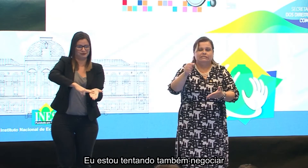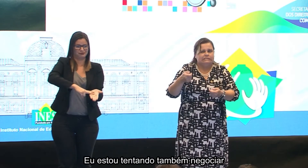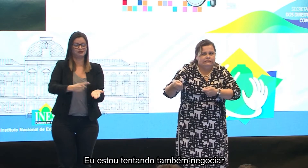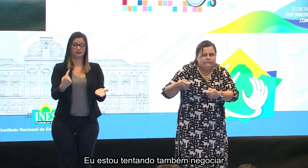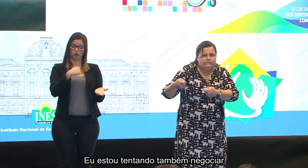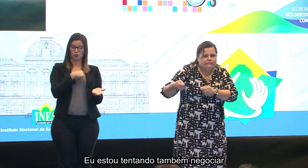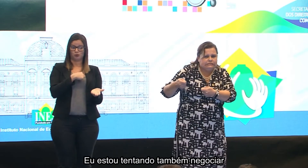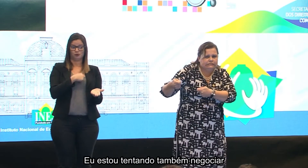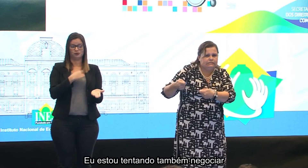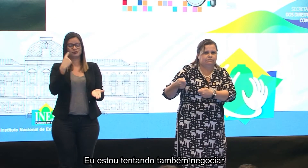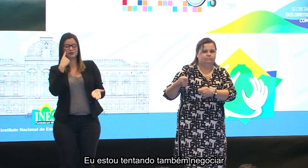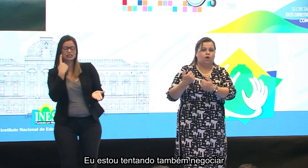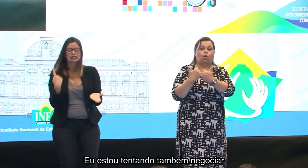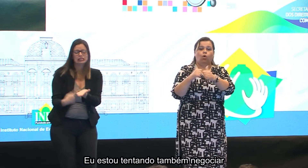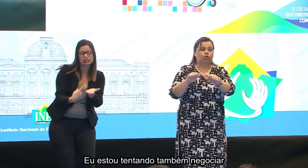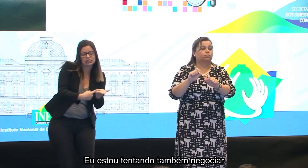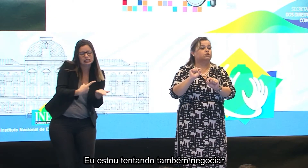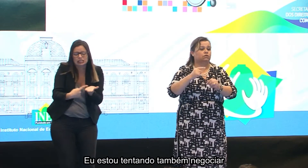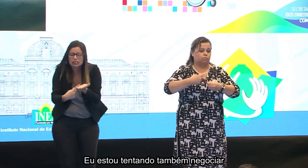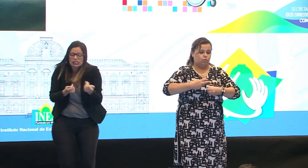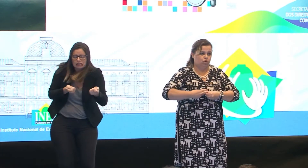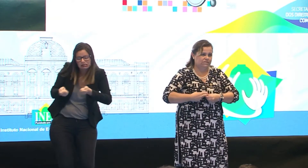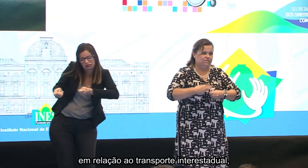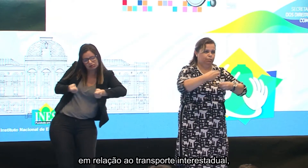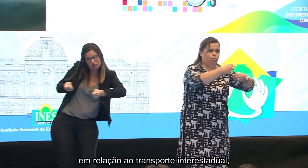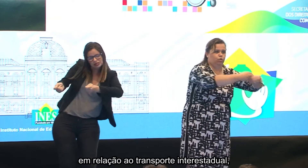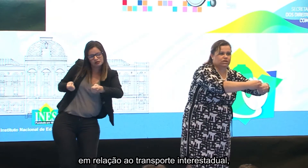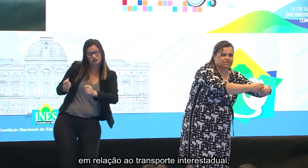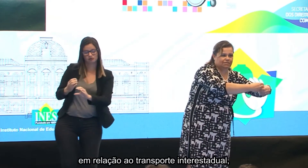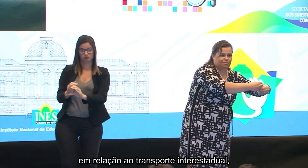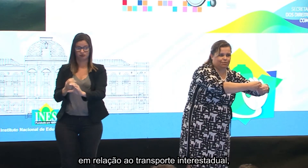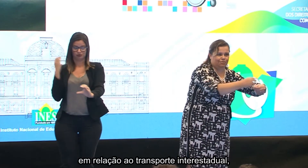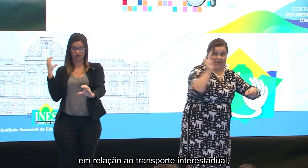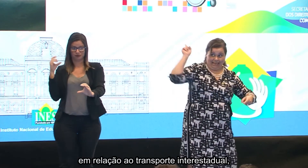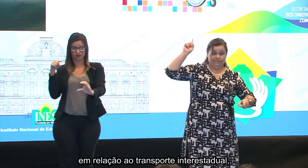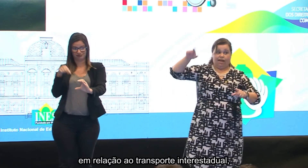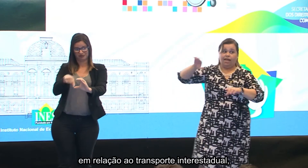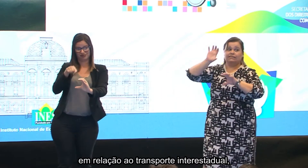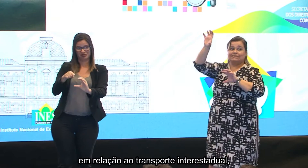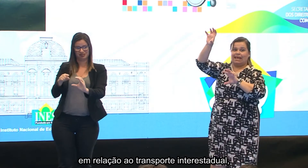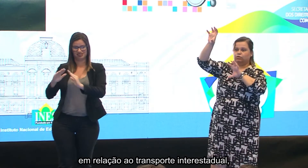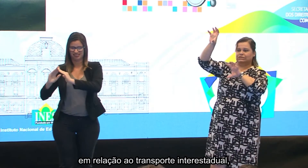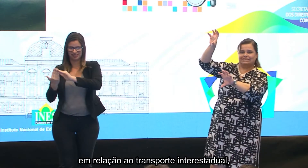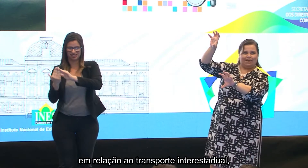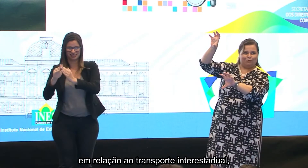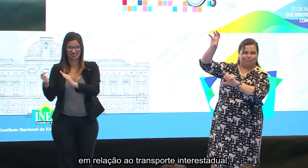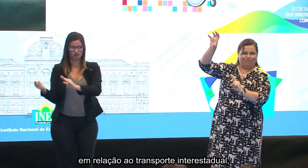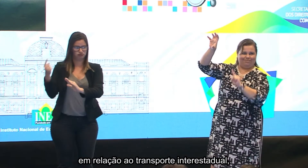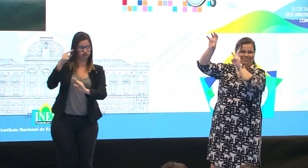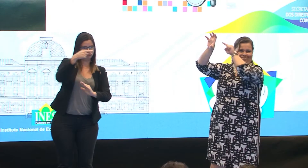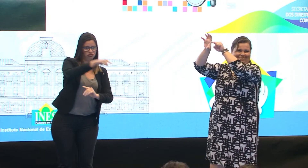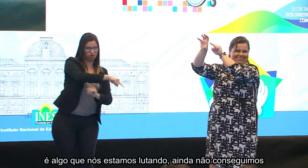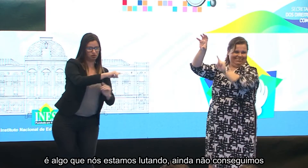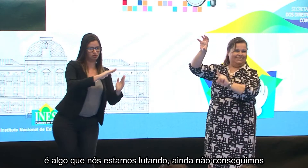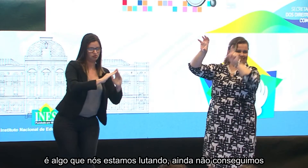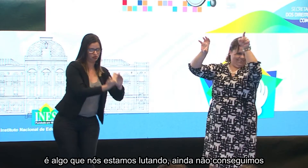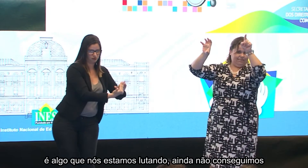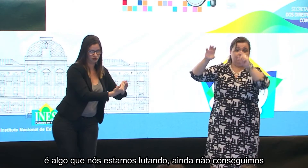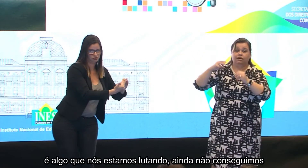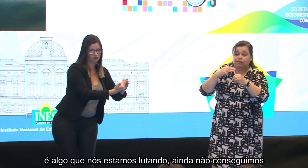estou tentando também negociar em relação ao transporte interestadual. É algo que nós estamos